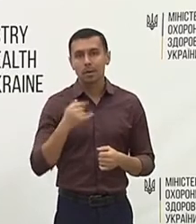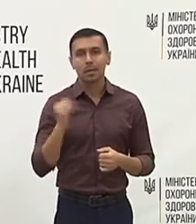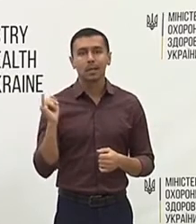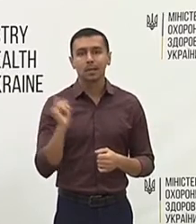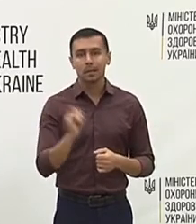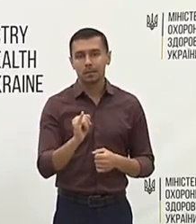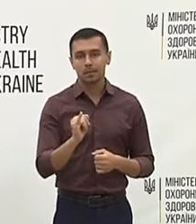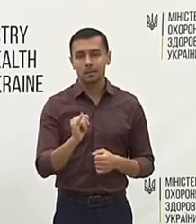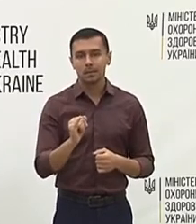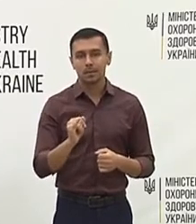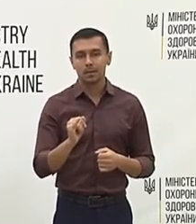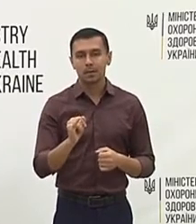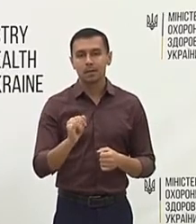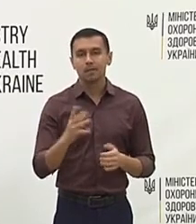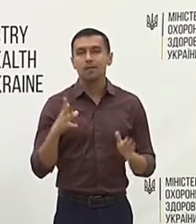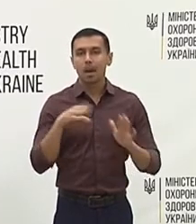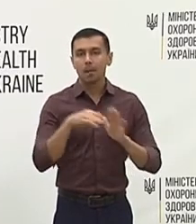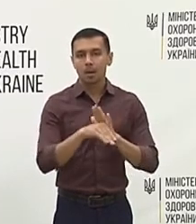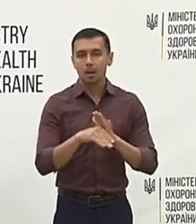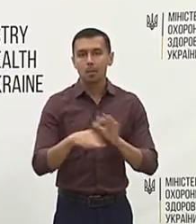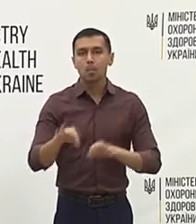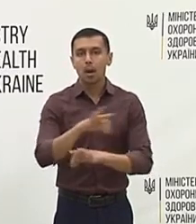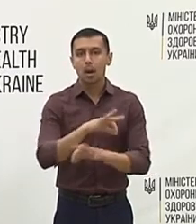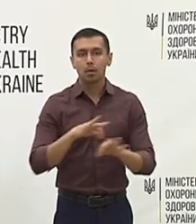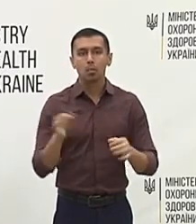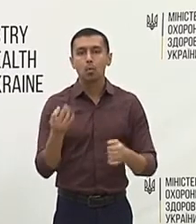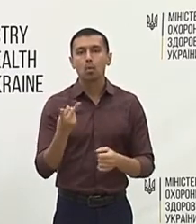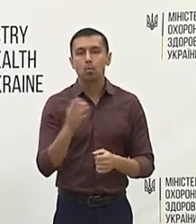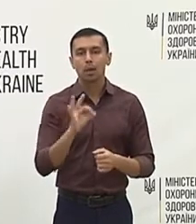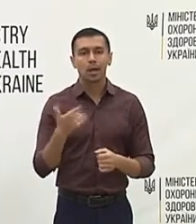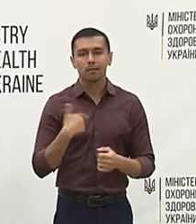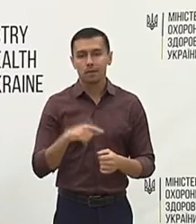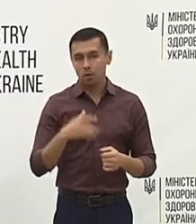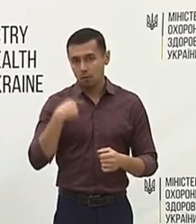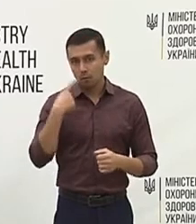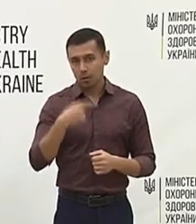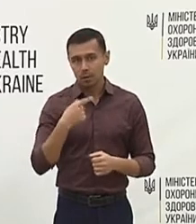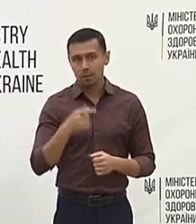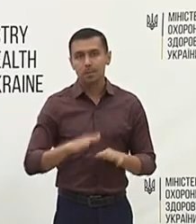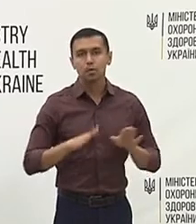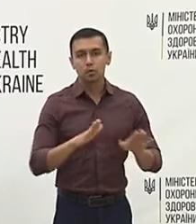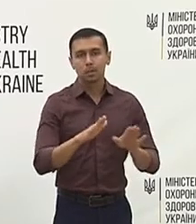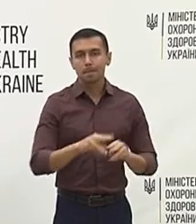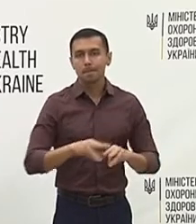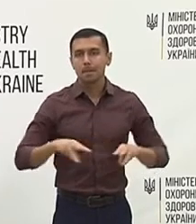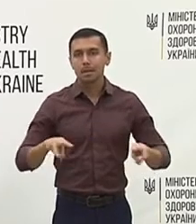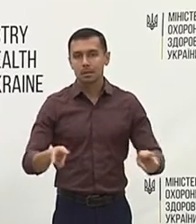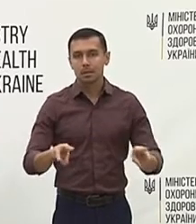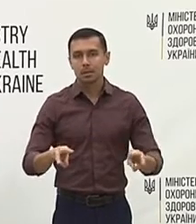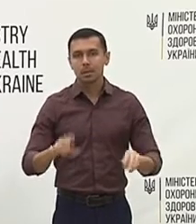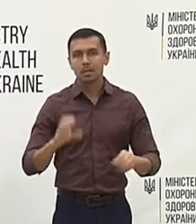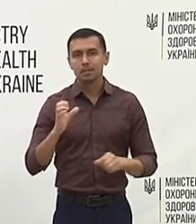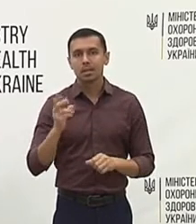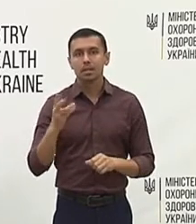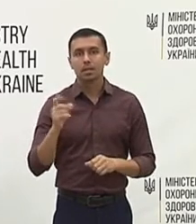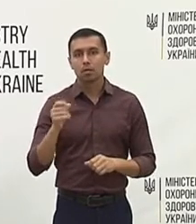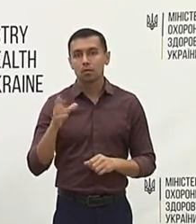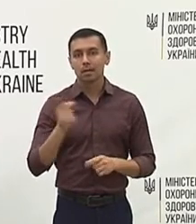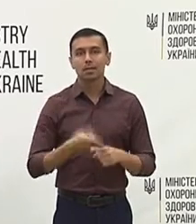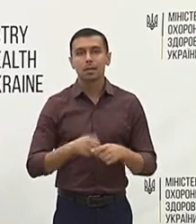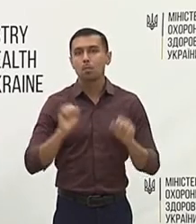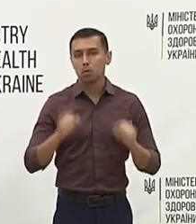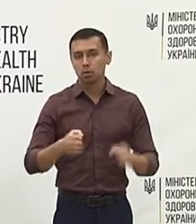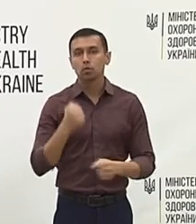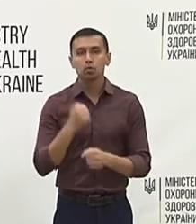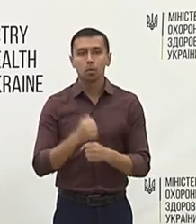і в рамках проєкту, про який казала пані заступник міністра Світлана Шаталова, це